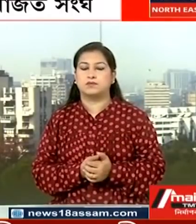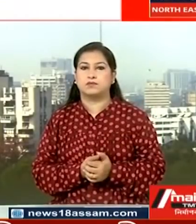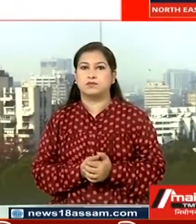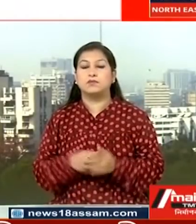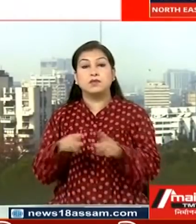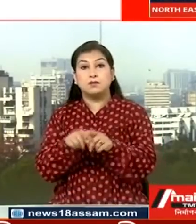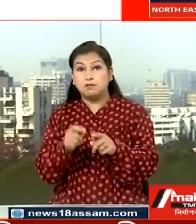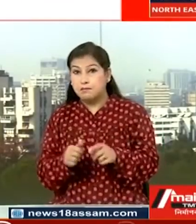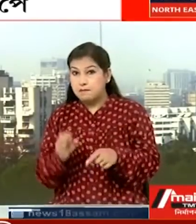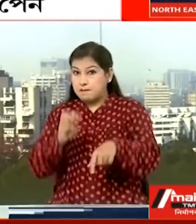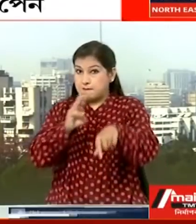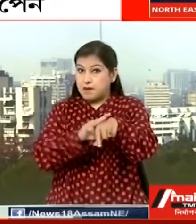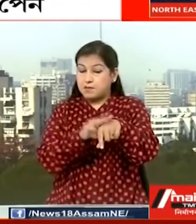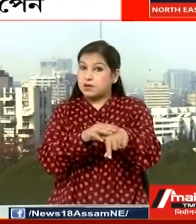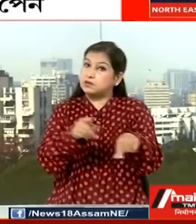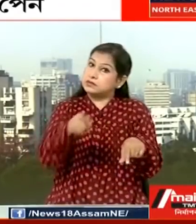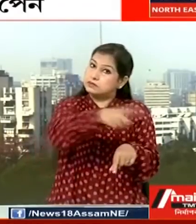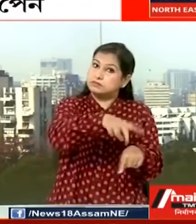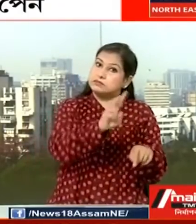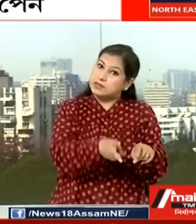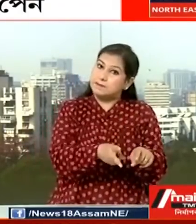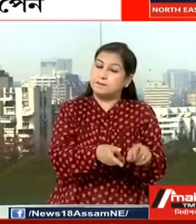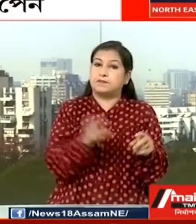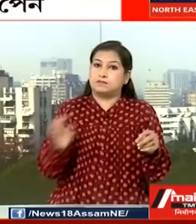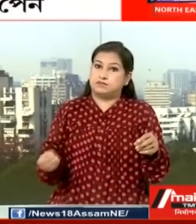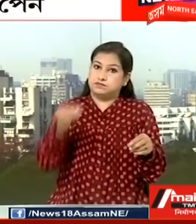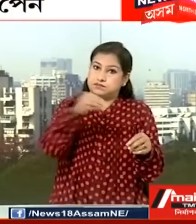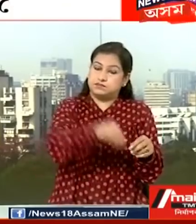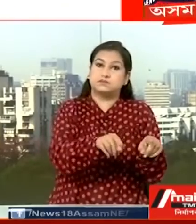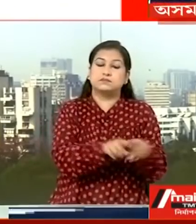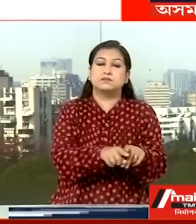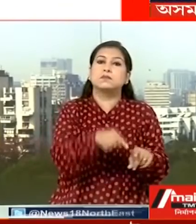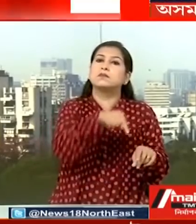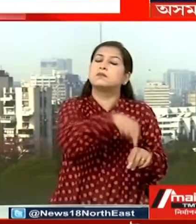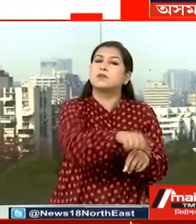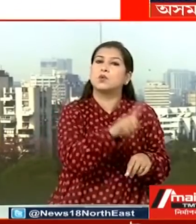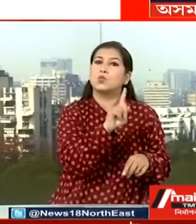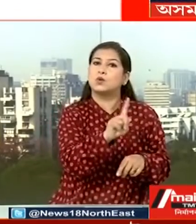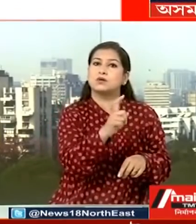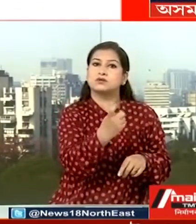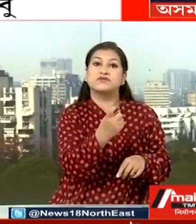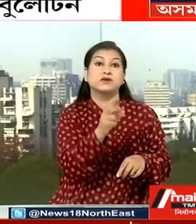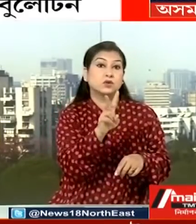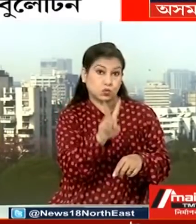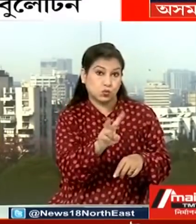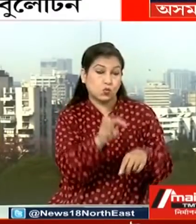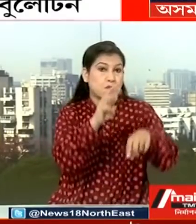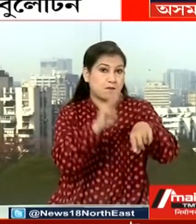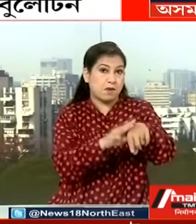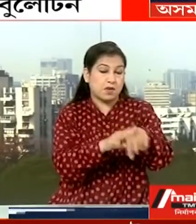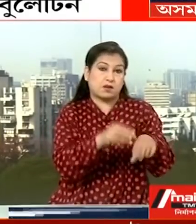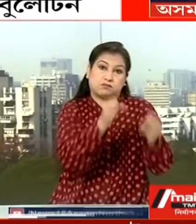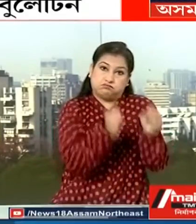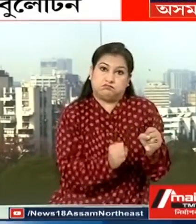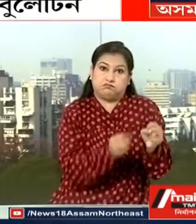माननीय संसद सदस्य बैठेंगे, उसमें 172 सदस्य